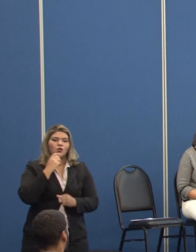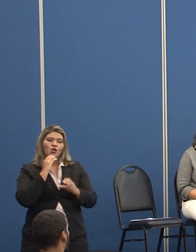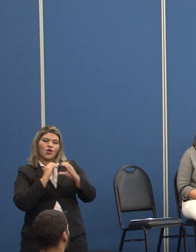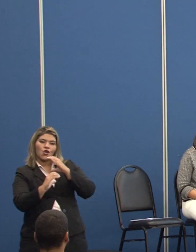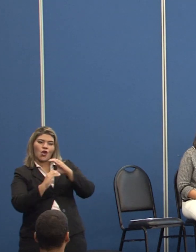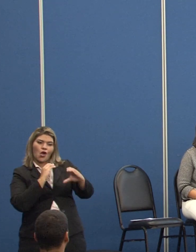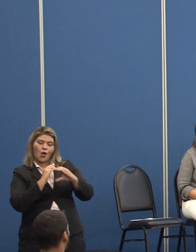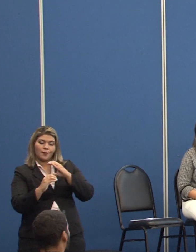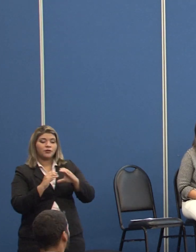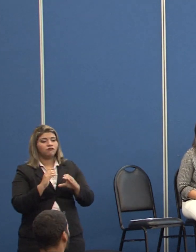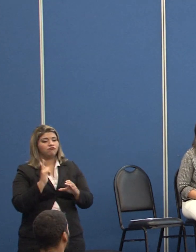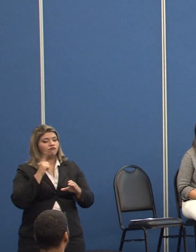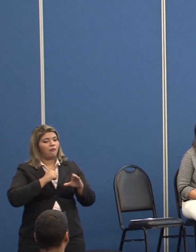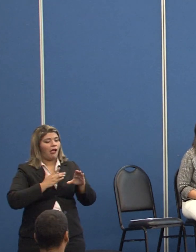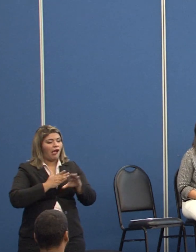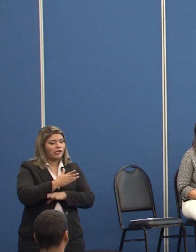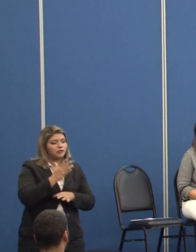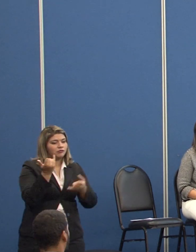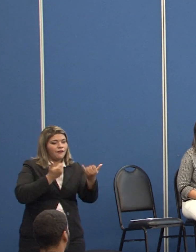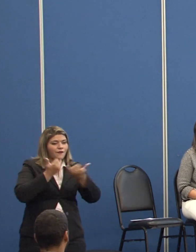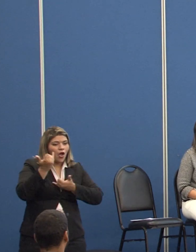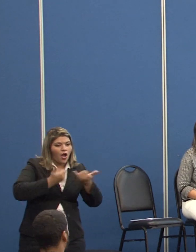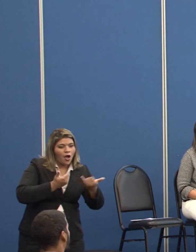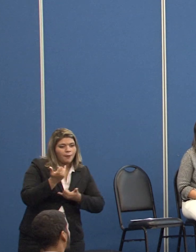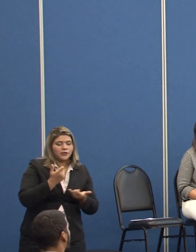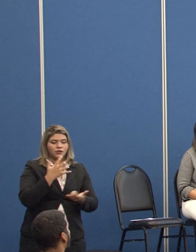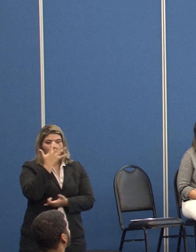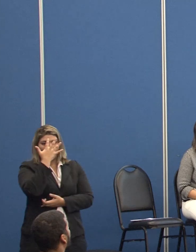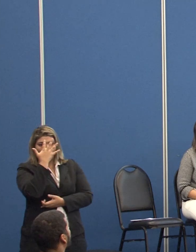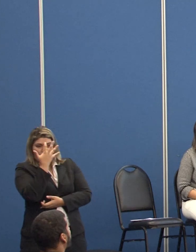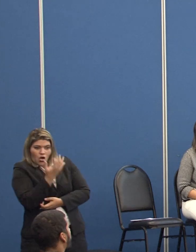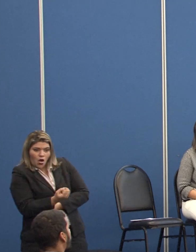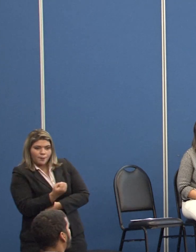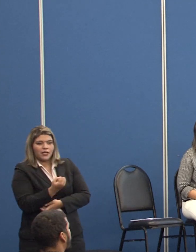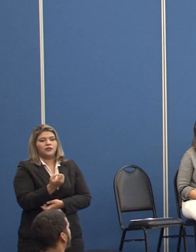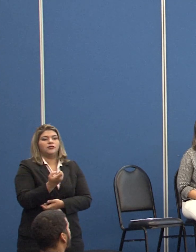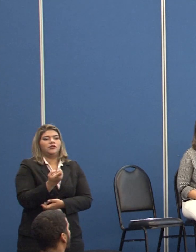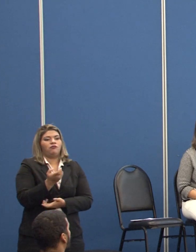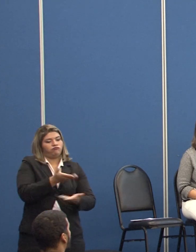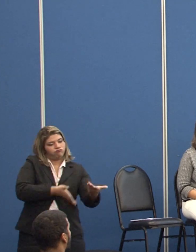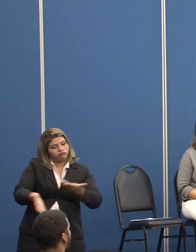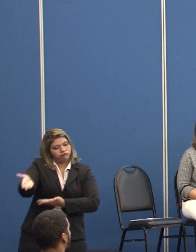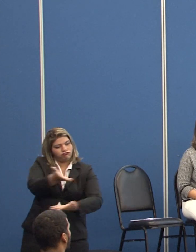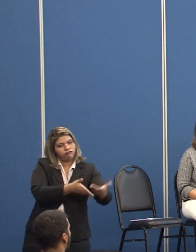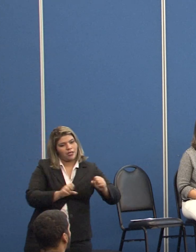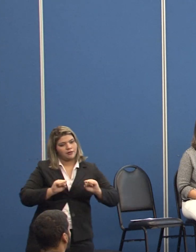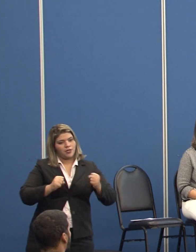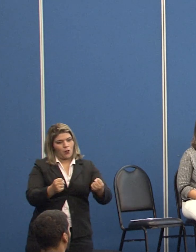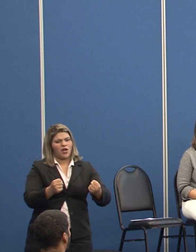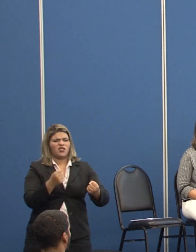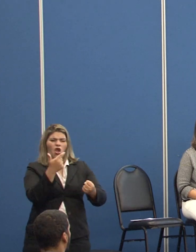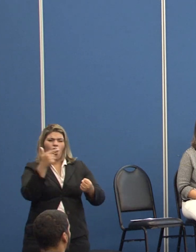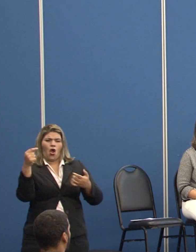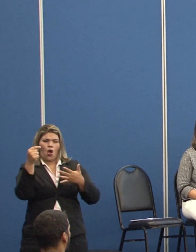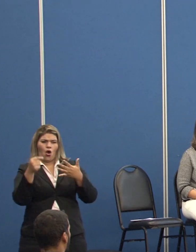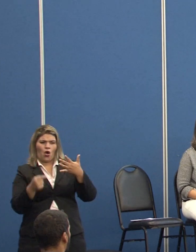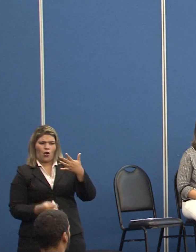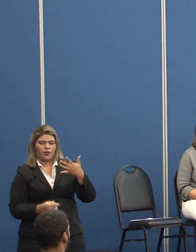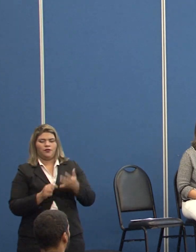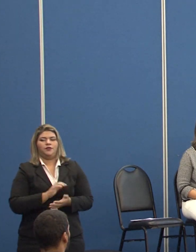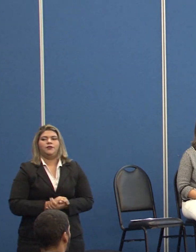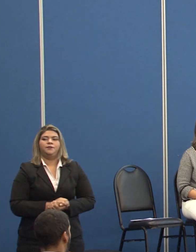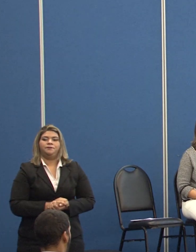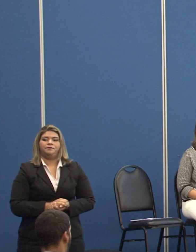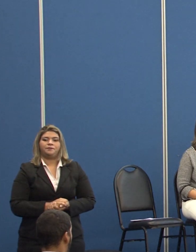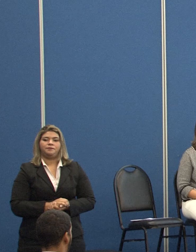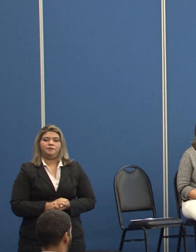ao acesso à informação, à compreensão, à circulação com segurança, entre outros. E aí